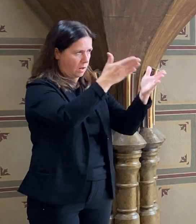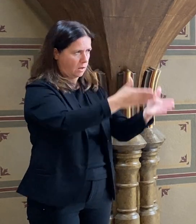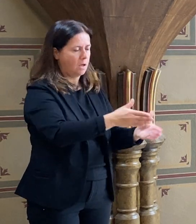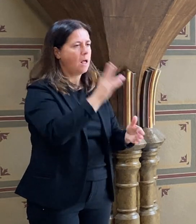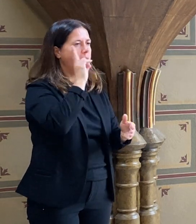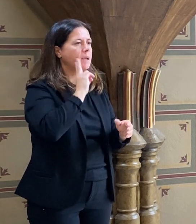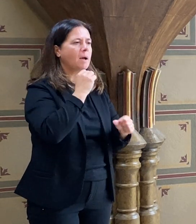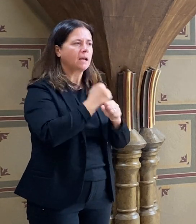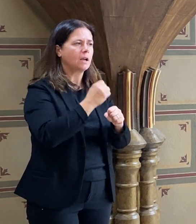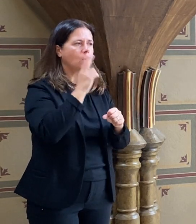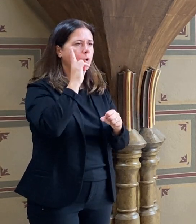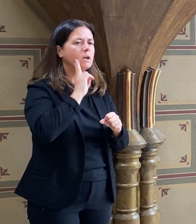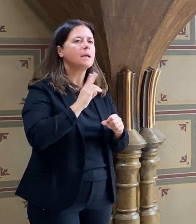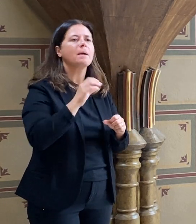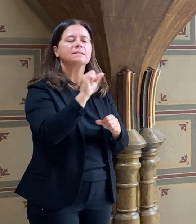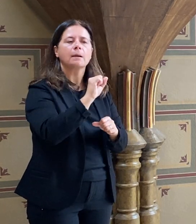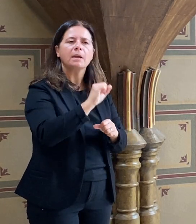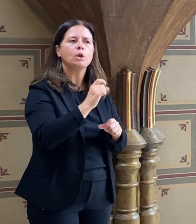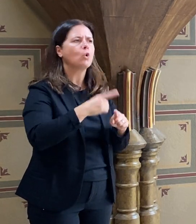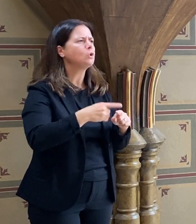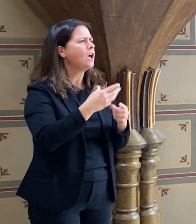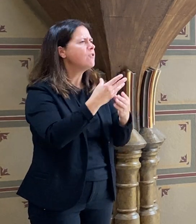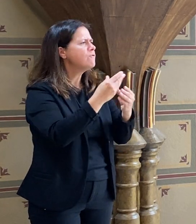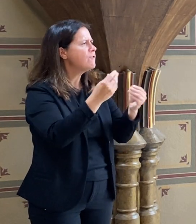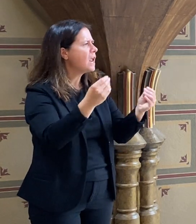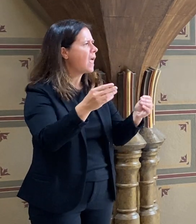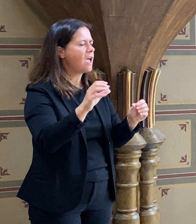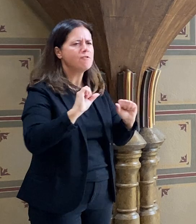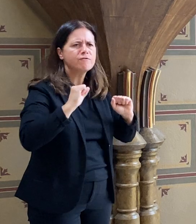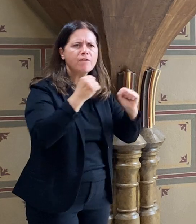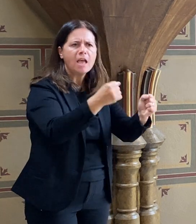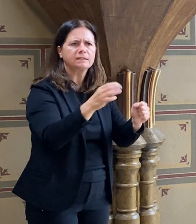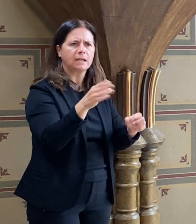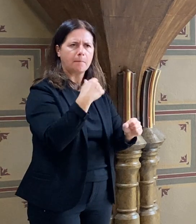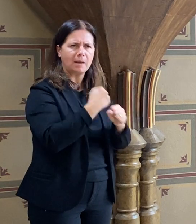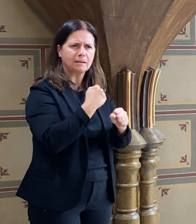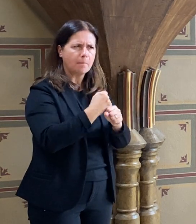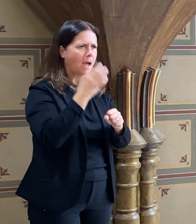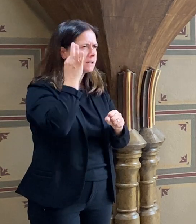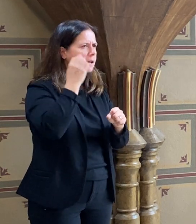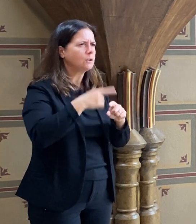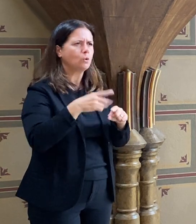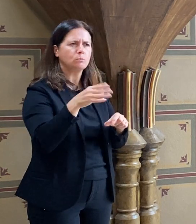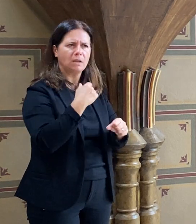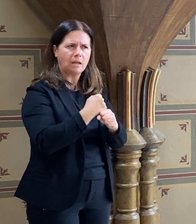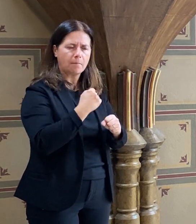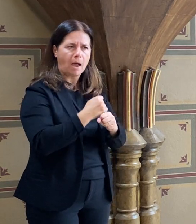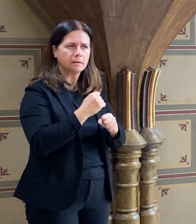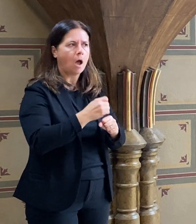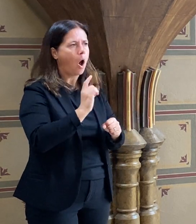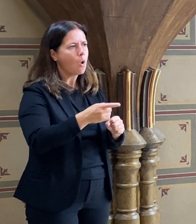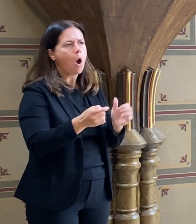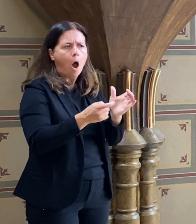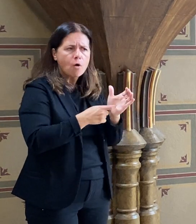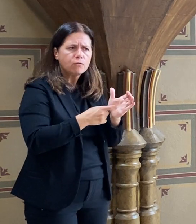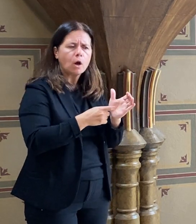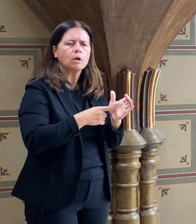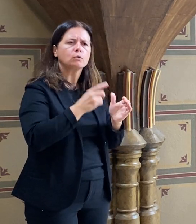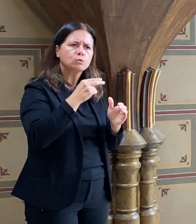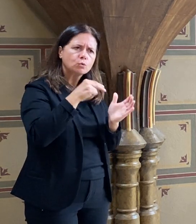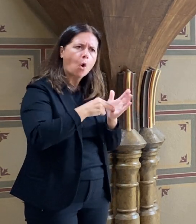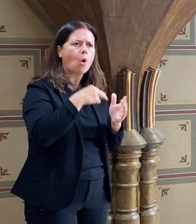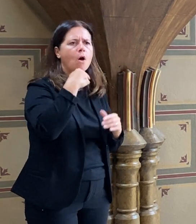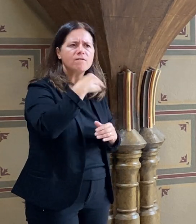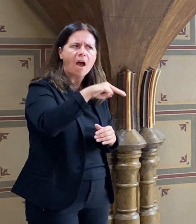dich, liebe Sabine, und die vielen fleißigen Mitarbeiterinnen und Mitarbeiter dieser Gemeinde auffordern, auch weiterhin